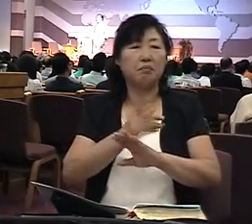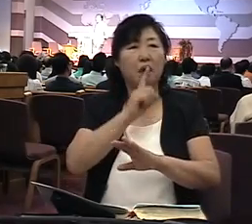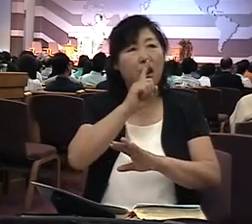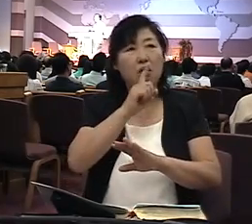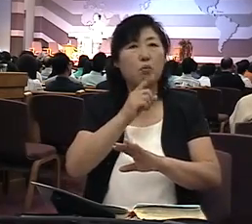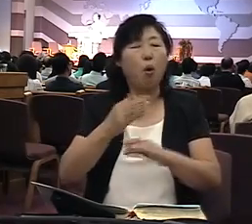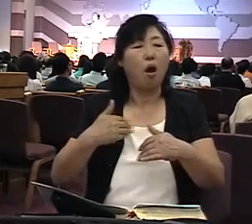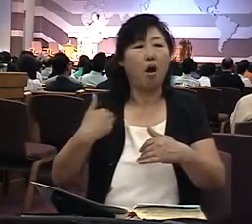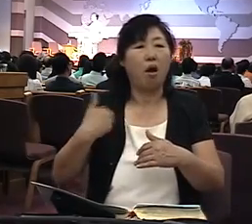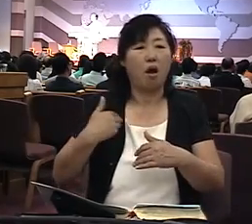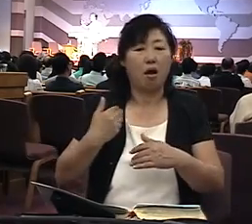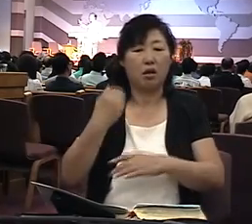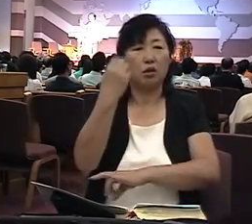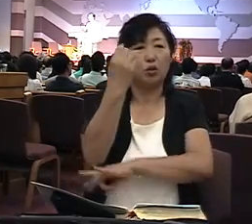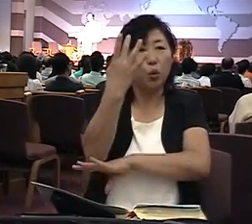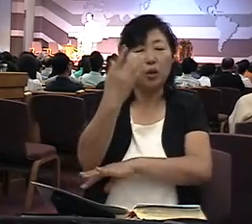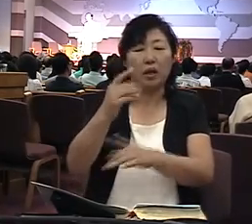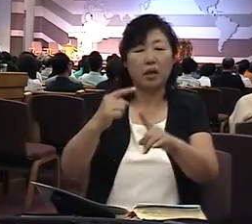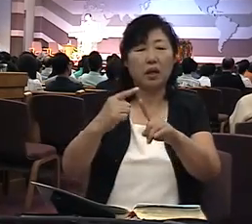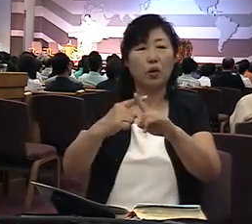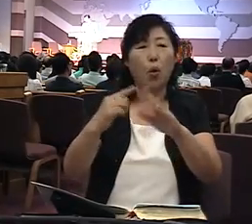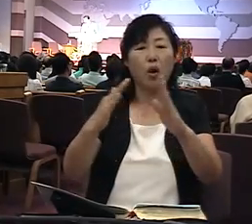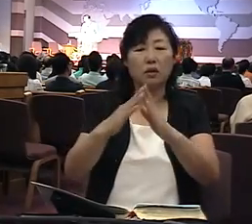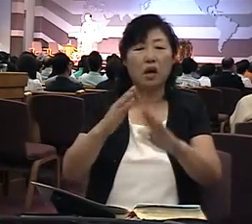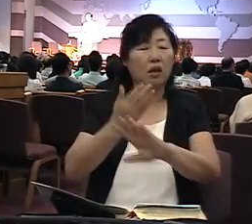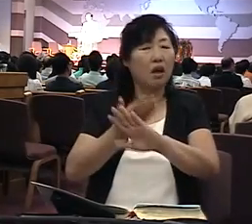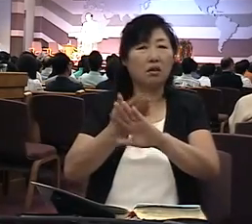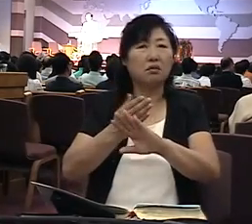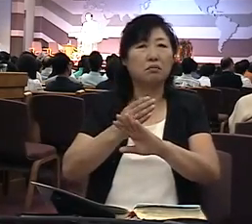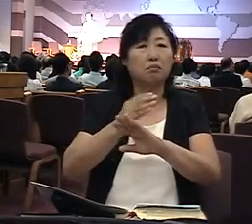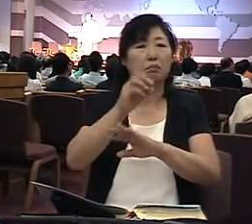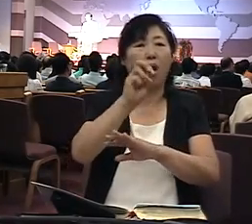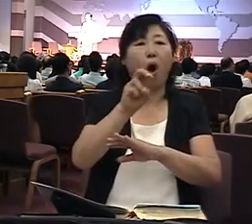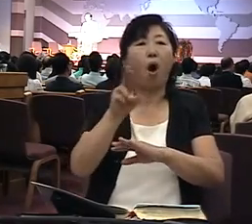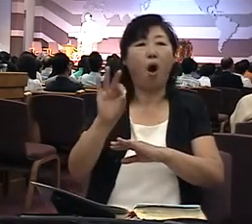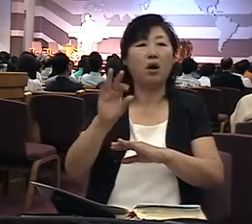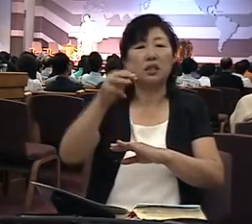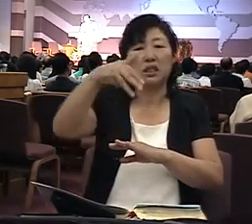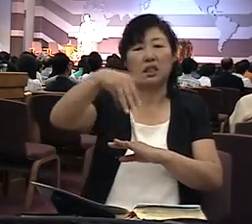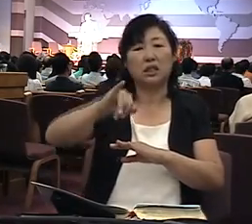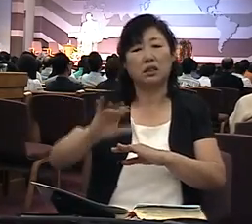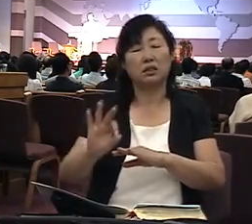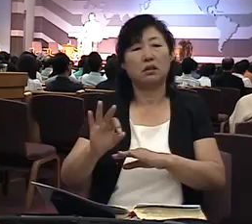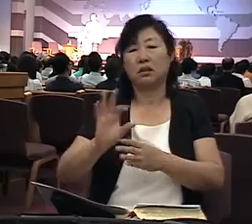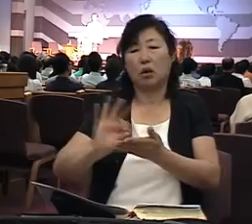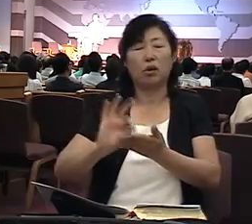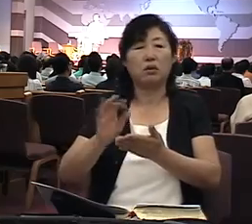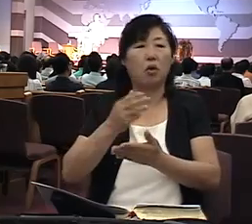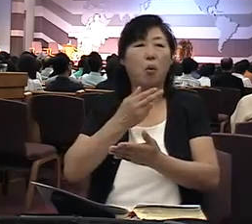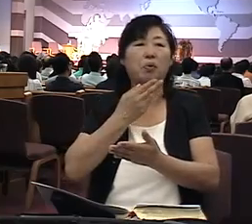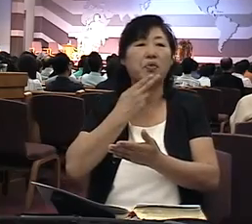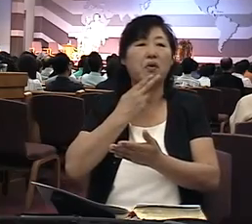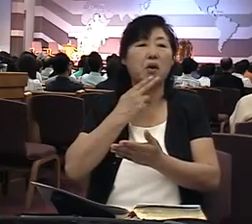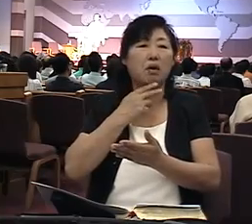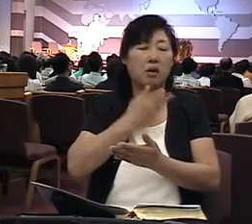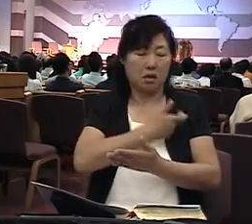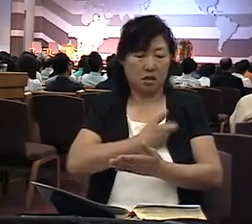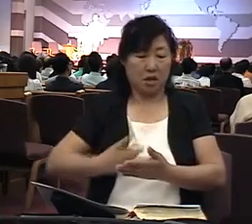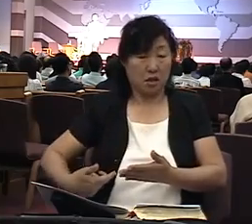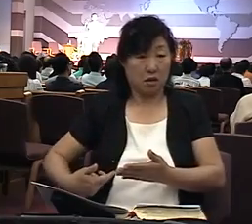초대교회에서 다른 명칭을 사용한 적이 없어요. 제자였다. 근데 그 제자들의 모습을 보니 그리스도만 전하니